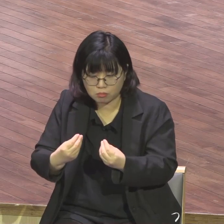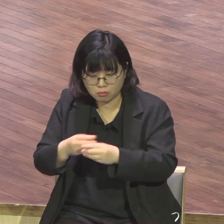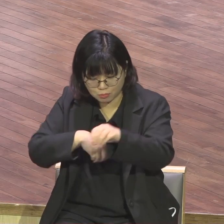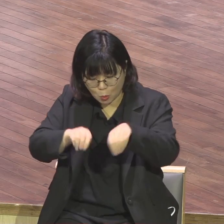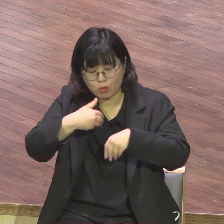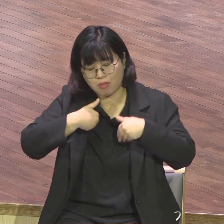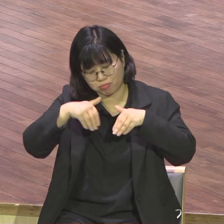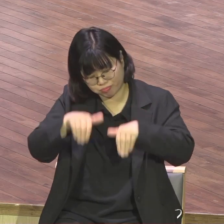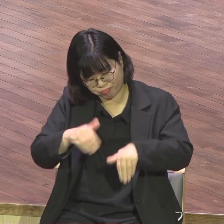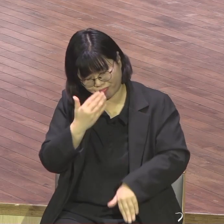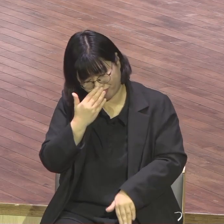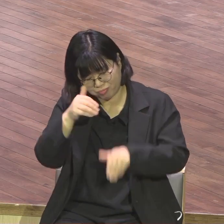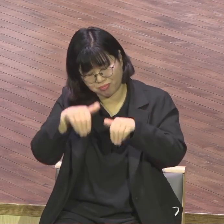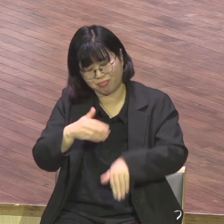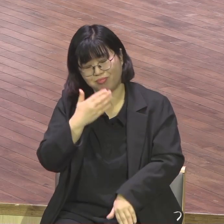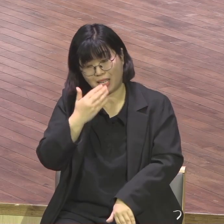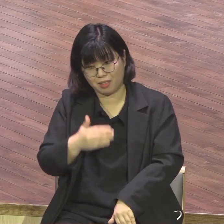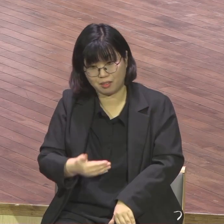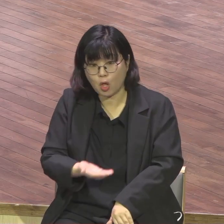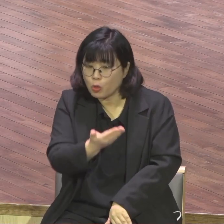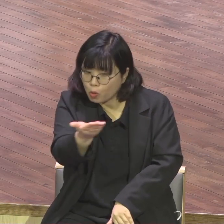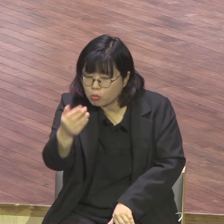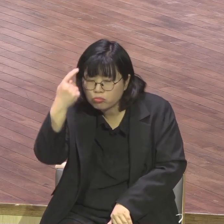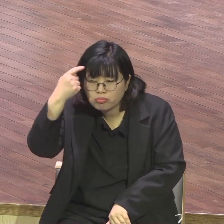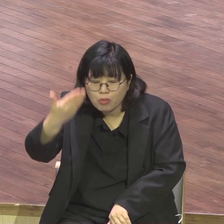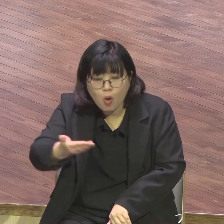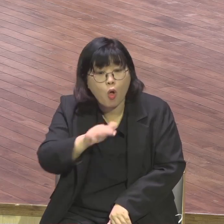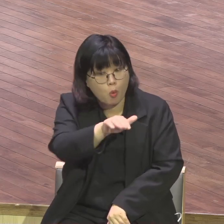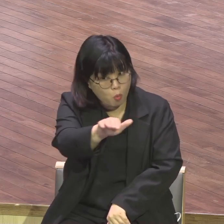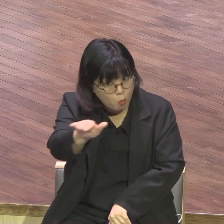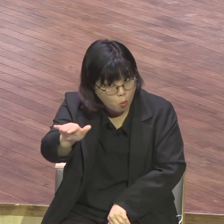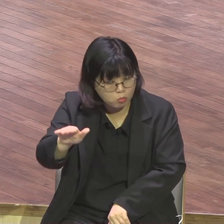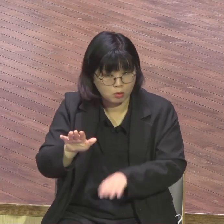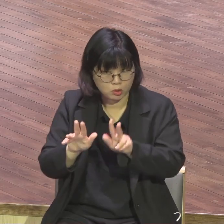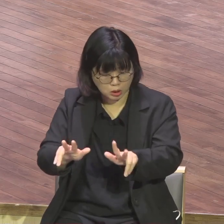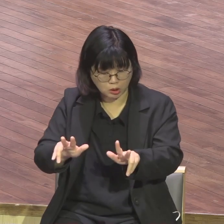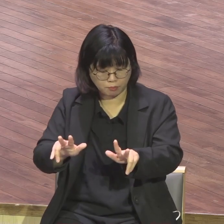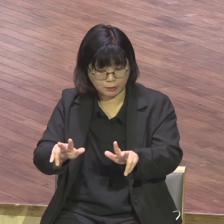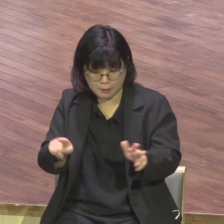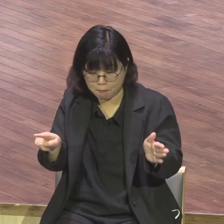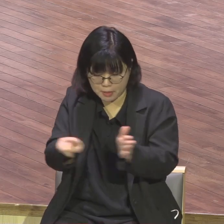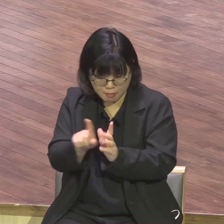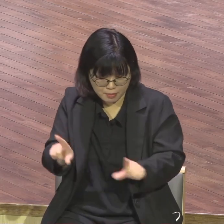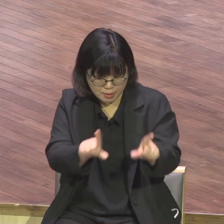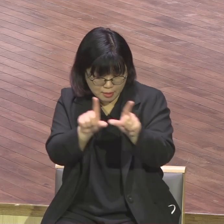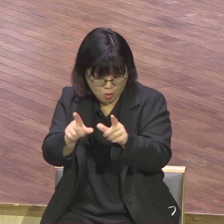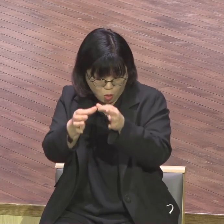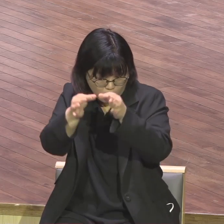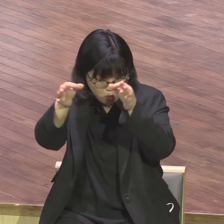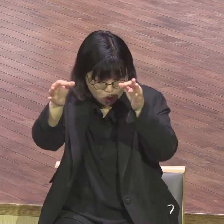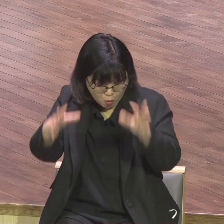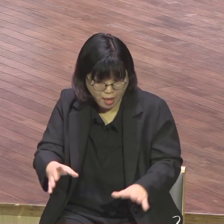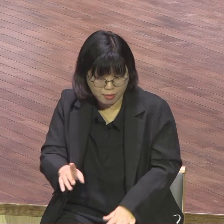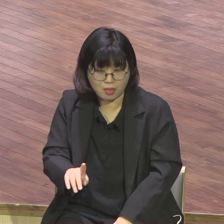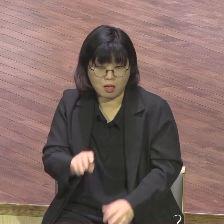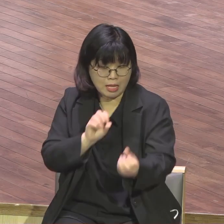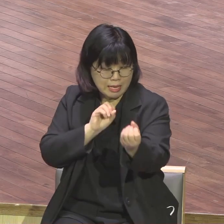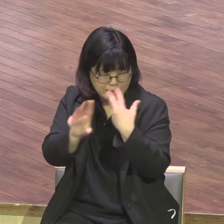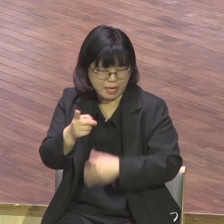나에게 역사하셨구나. 하나님이 나를 넘어서, 내 능력 넘어서 하나님이 하셨구나.